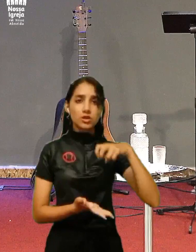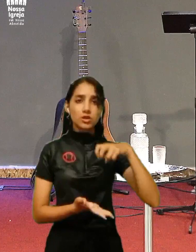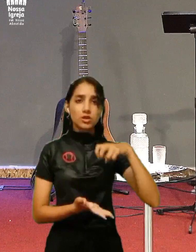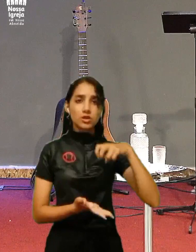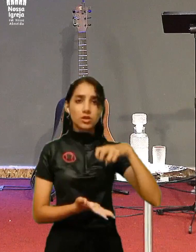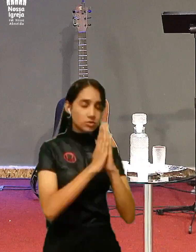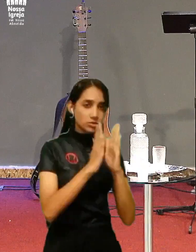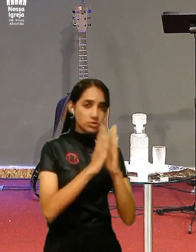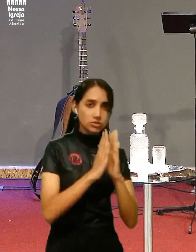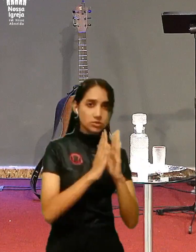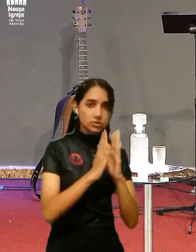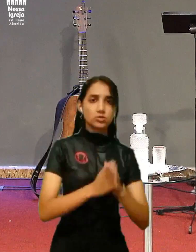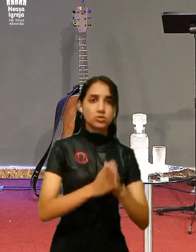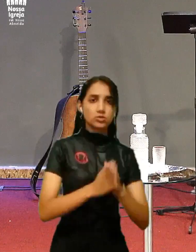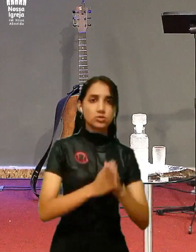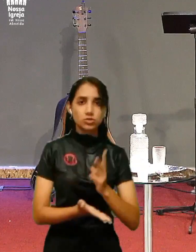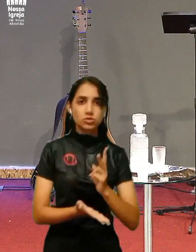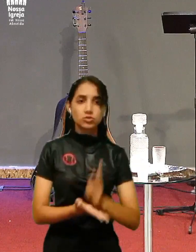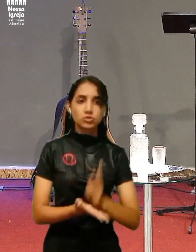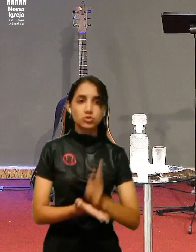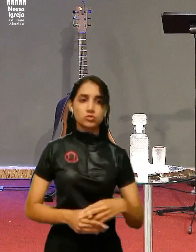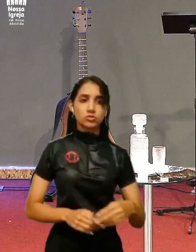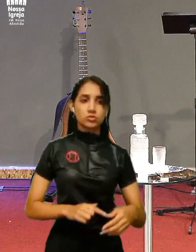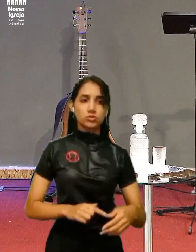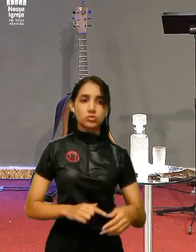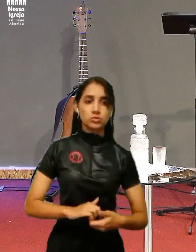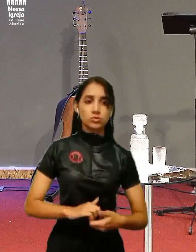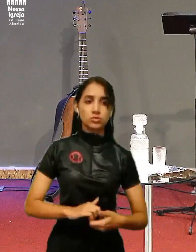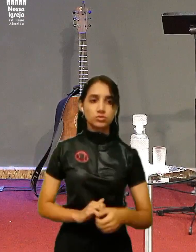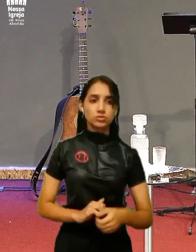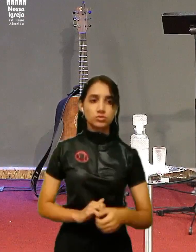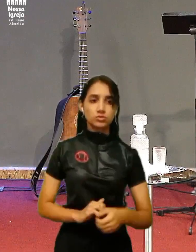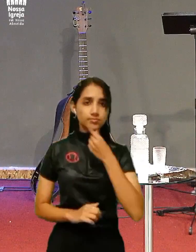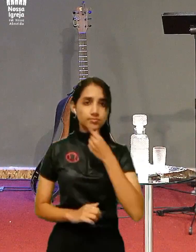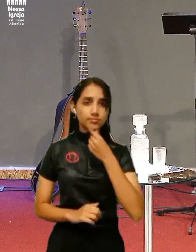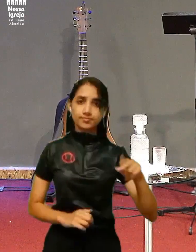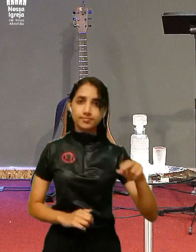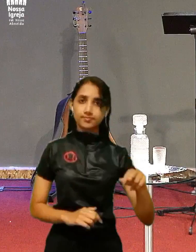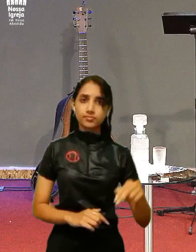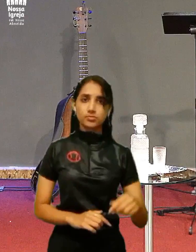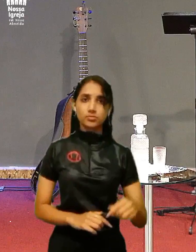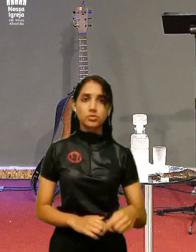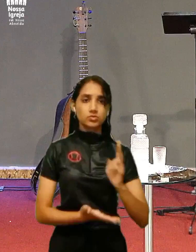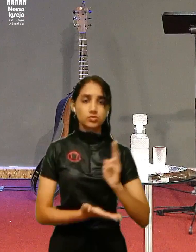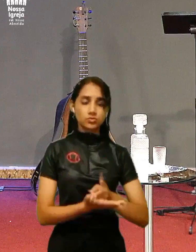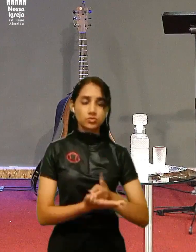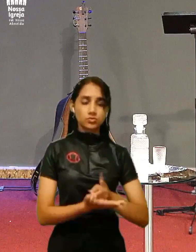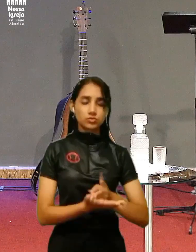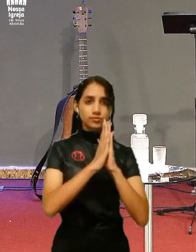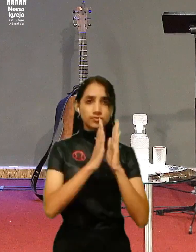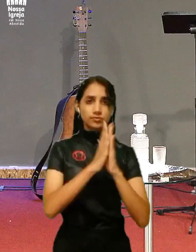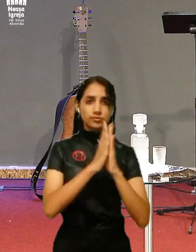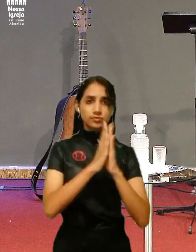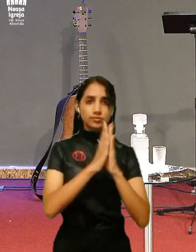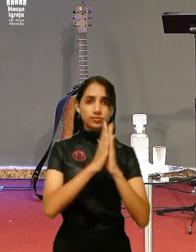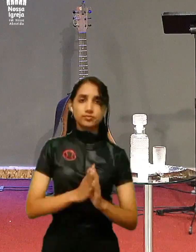dele estendido. Os bombeiros chegam, pegam a criança, e as chances são mínimas, porque na verdade